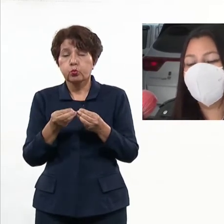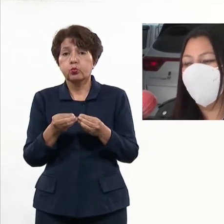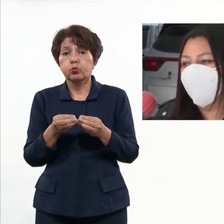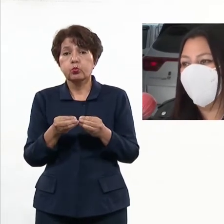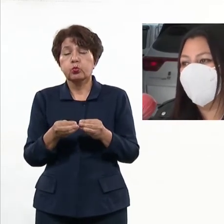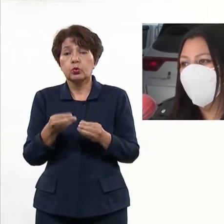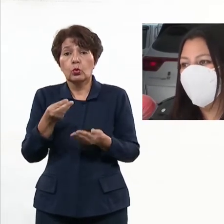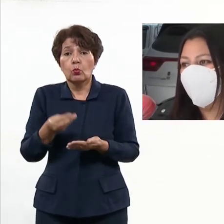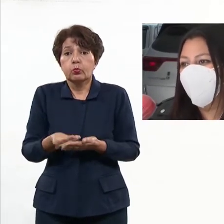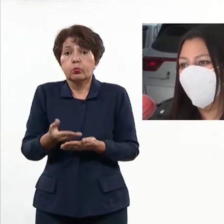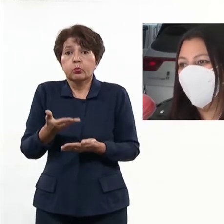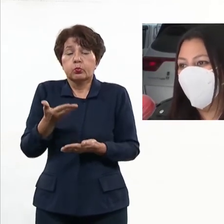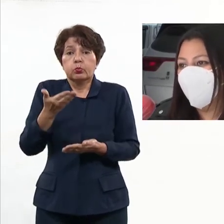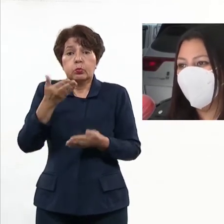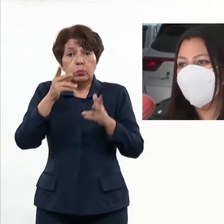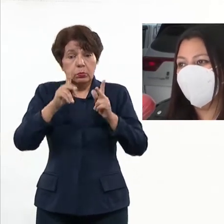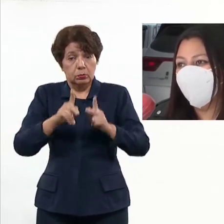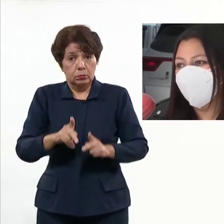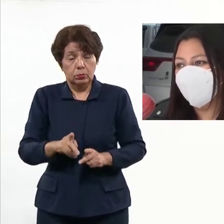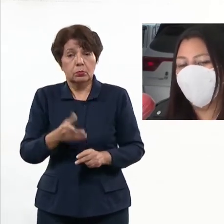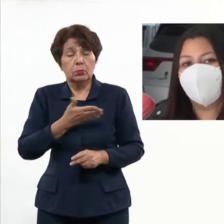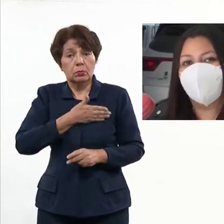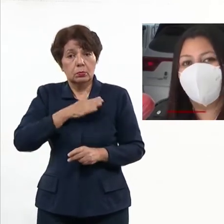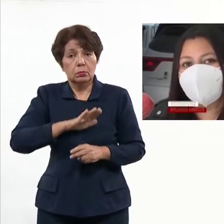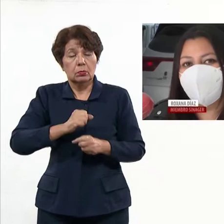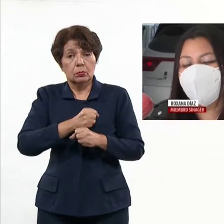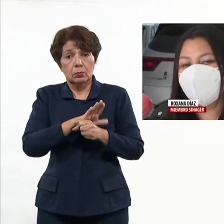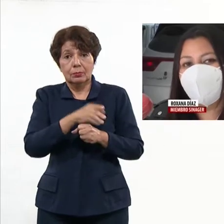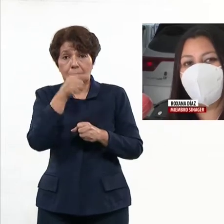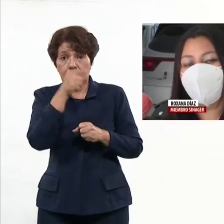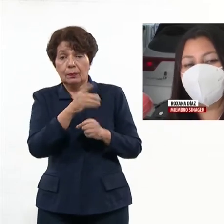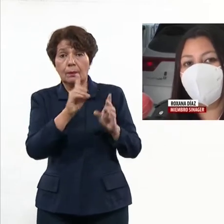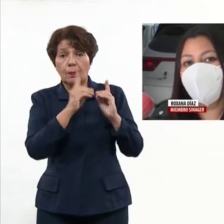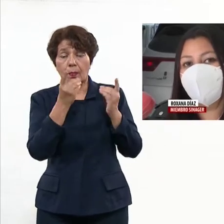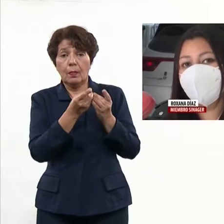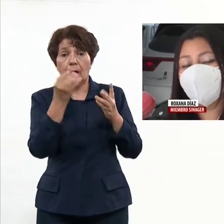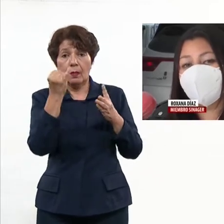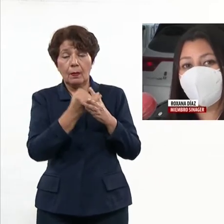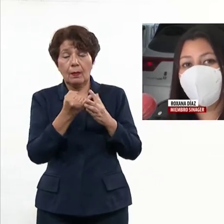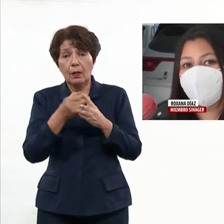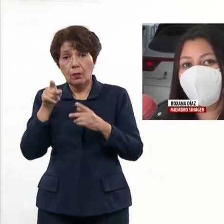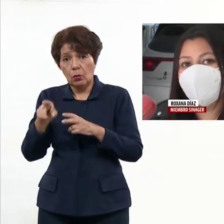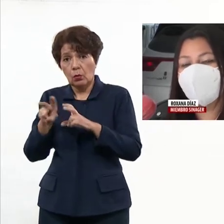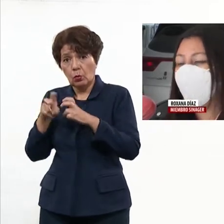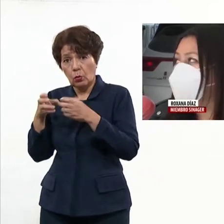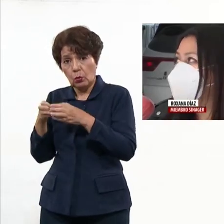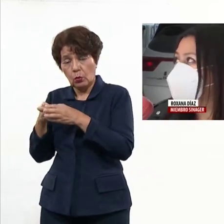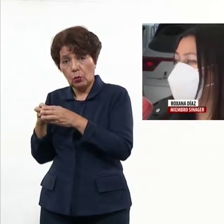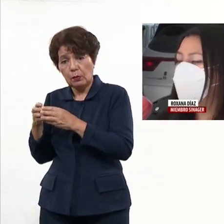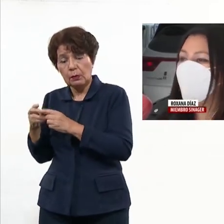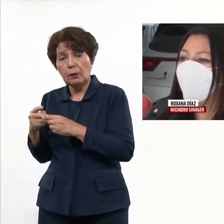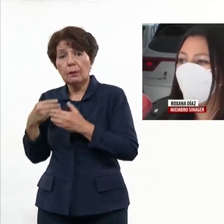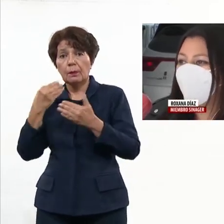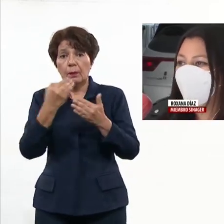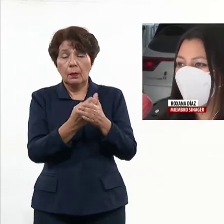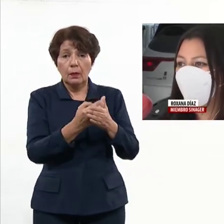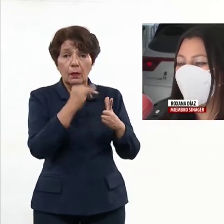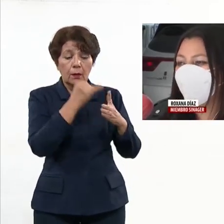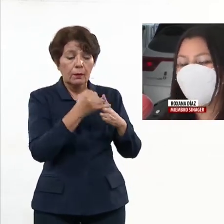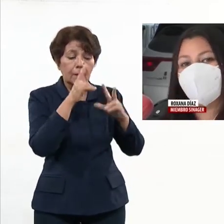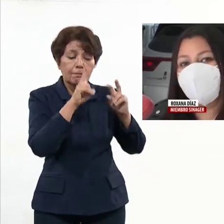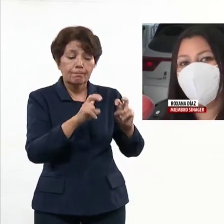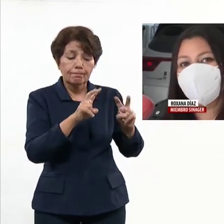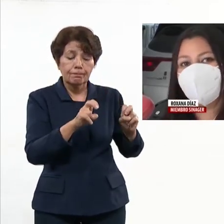mortalidad de la zona pues se conformó una misión especial en el cual se va a investigar cuál de todas estas muertes registradas de igual forma